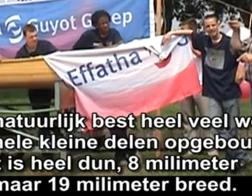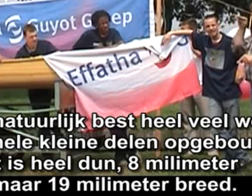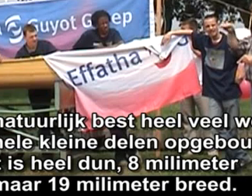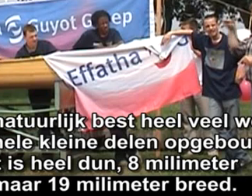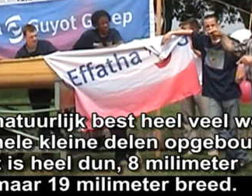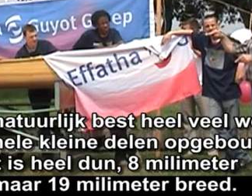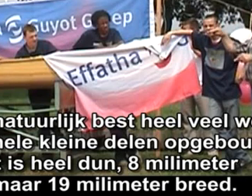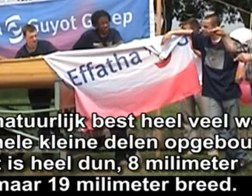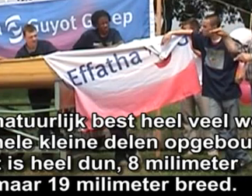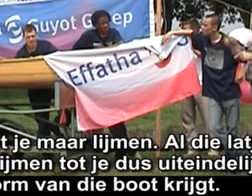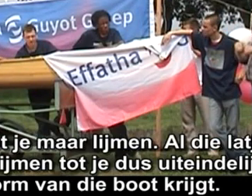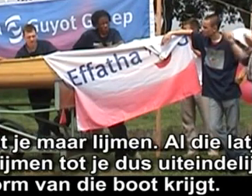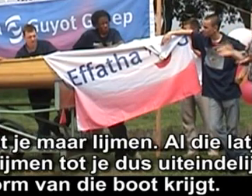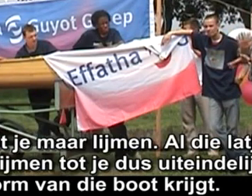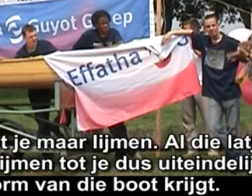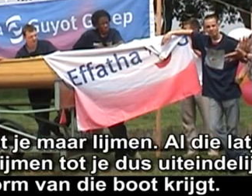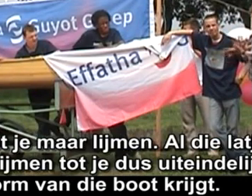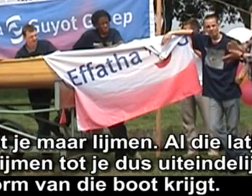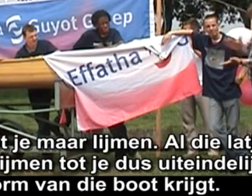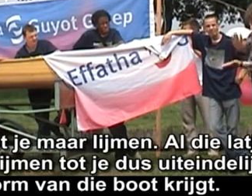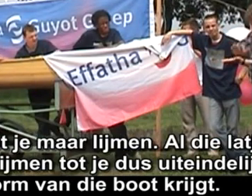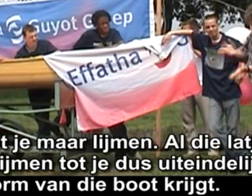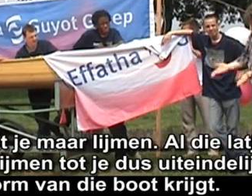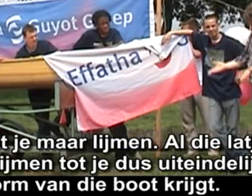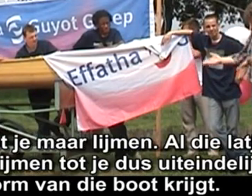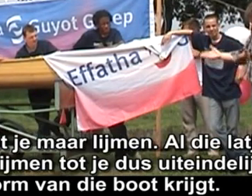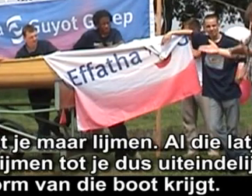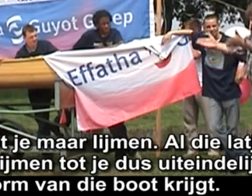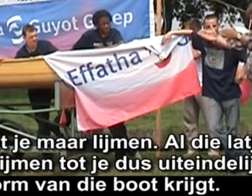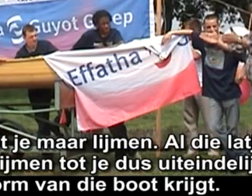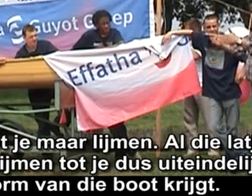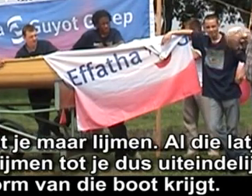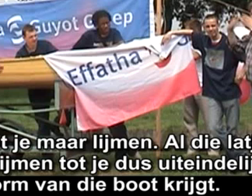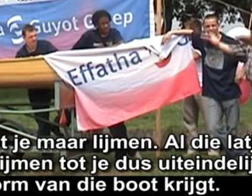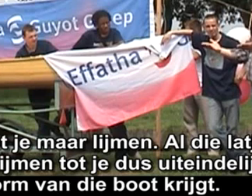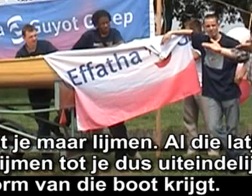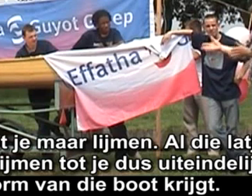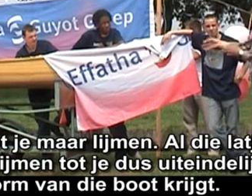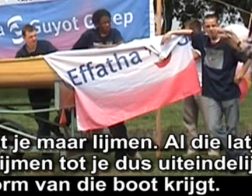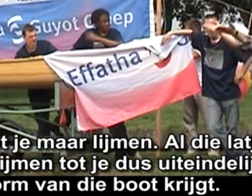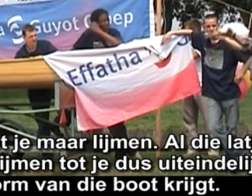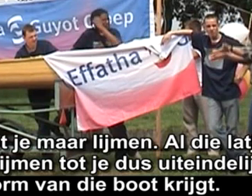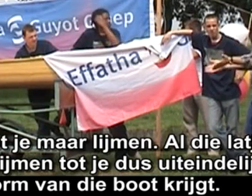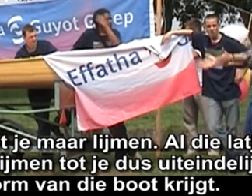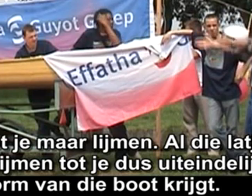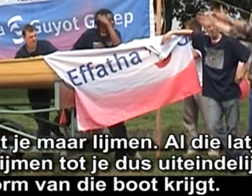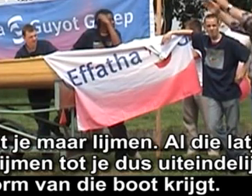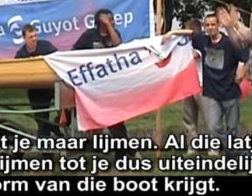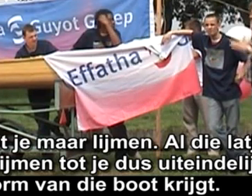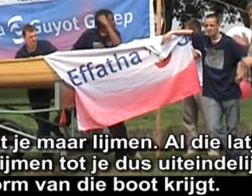En dan moet je maar lijmen. Al die latjes op elkaar lijmen. Tot je dus uiteindelijk de vorm van die boot krijgt. Nou,